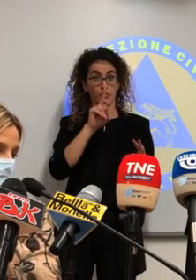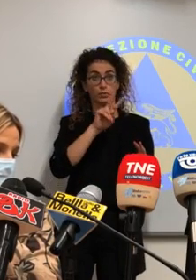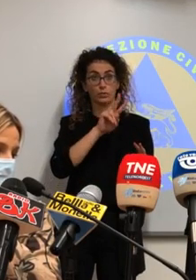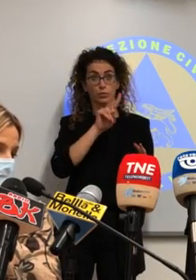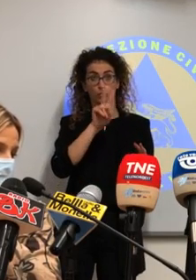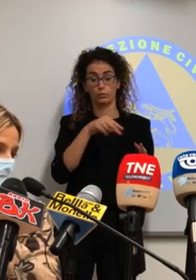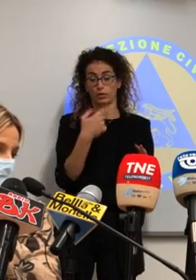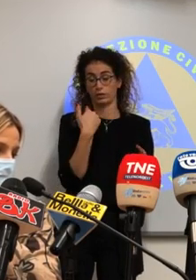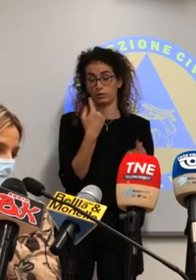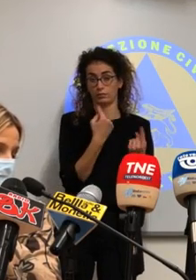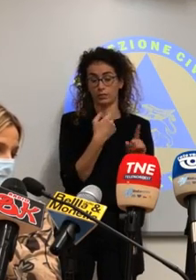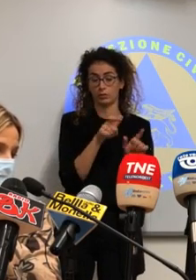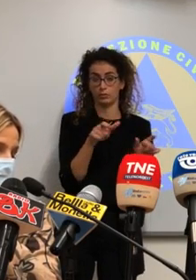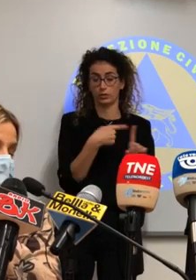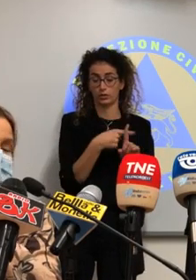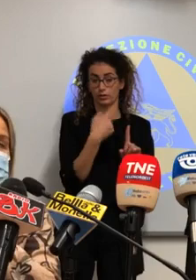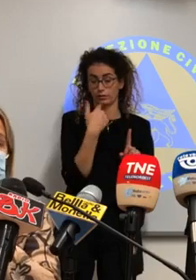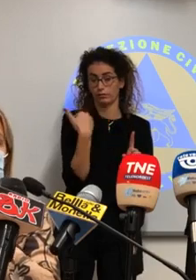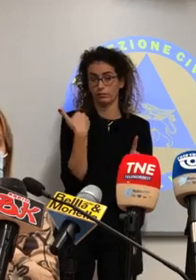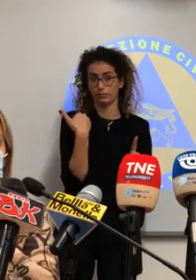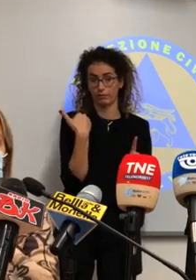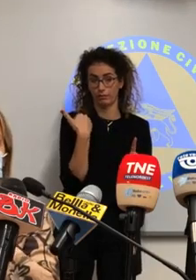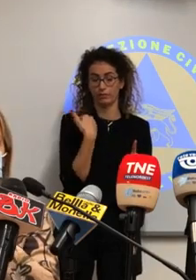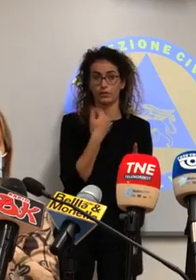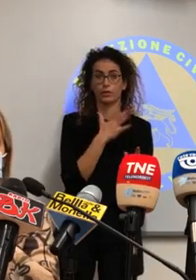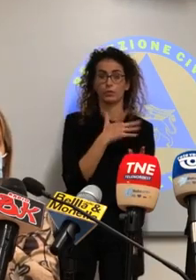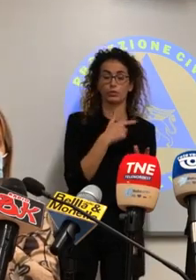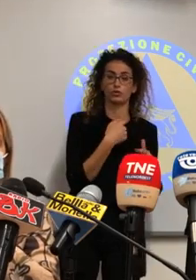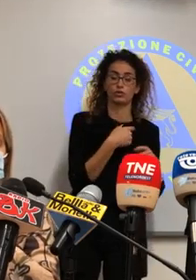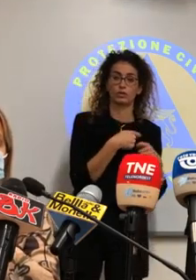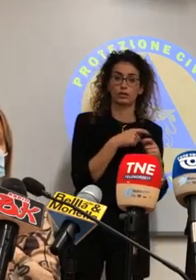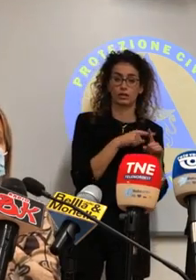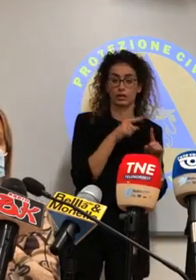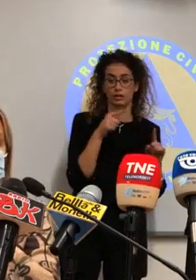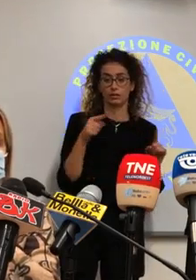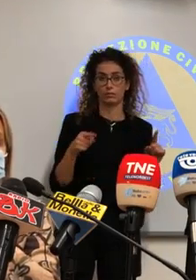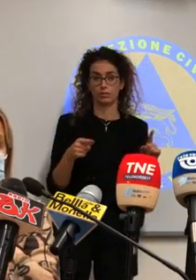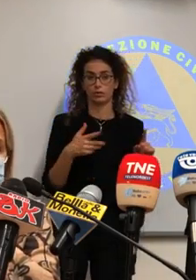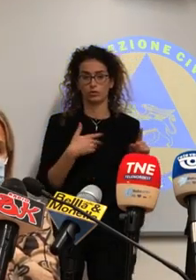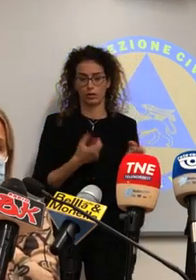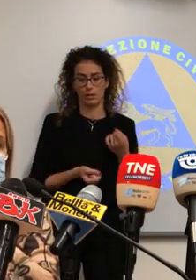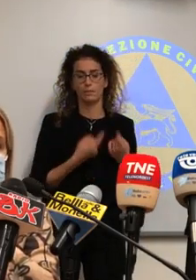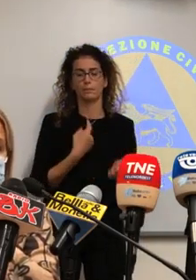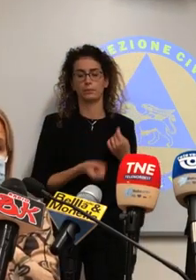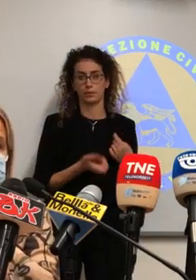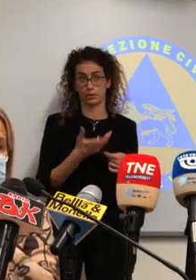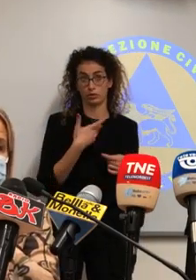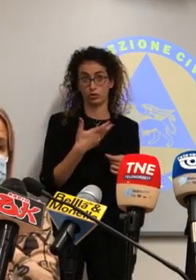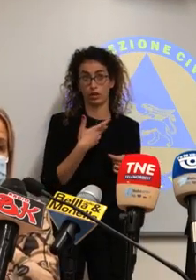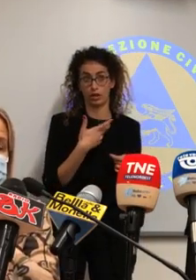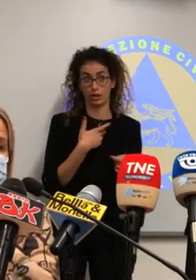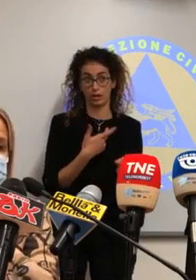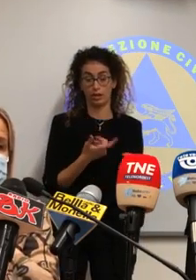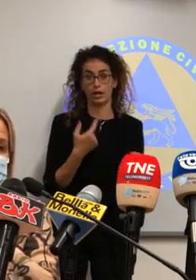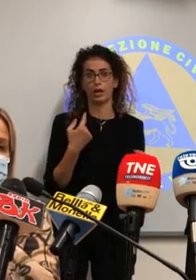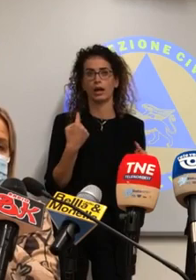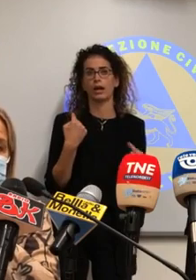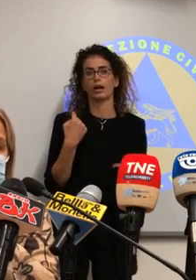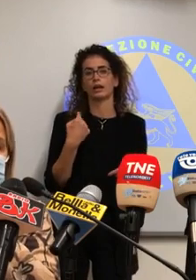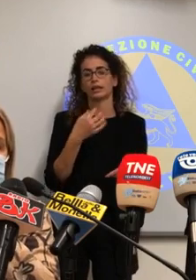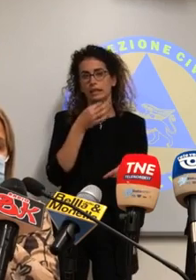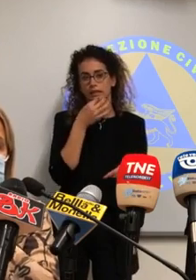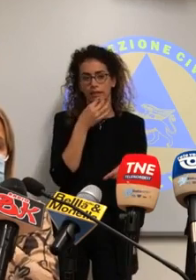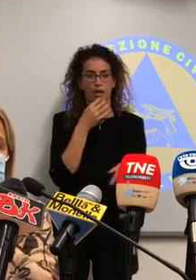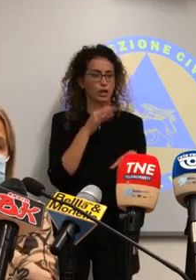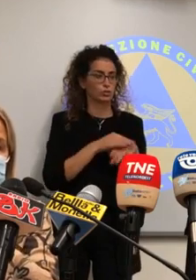abbiamo detto adesso, dal 15 settembre sono i soggetti che hanno avuto una sintomatologia, quindi sono andati